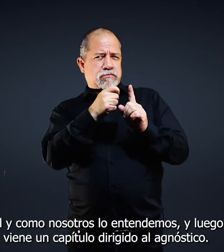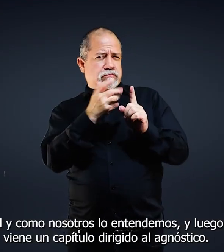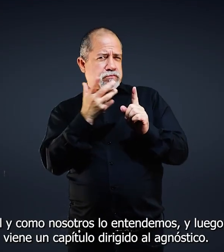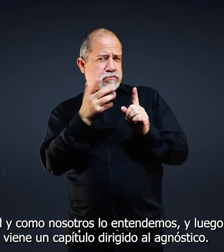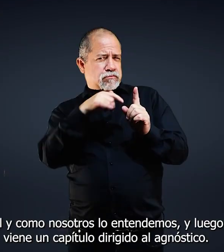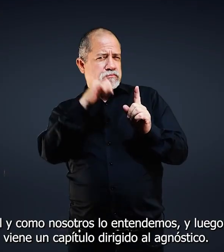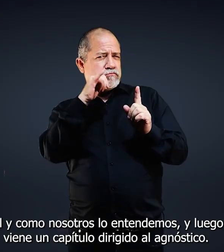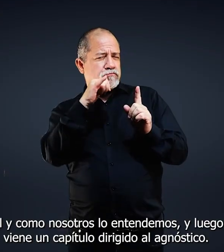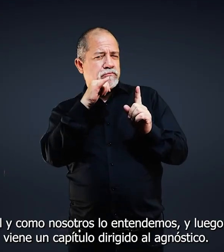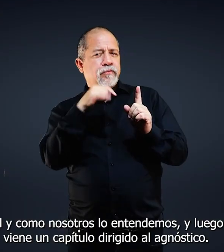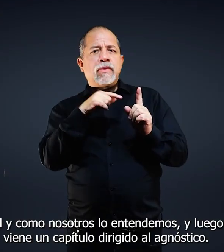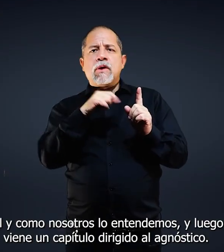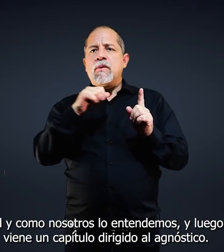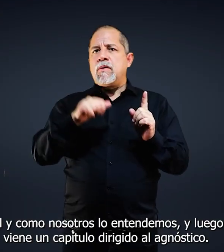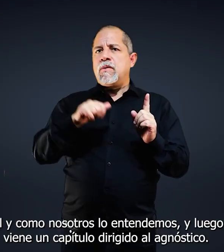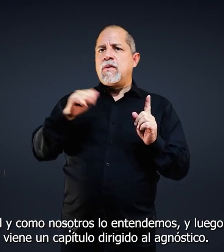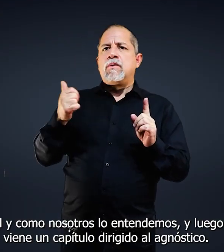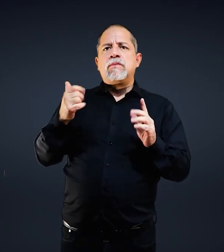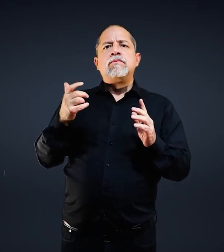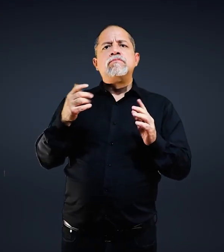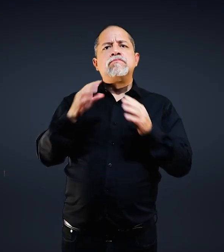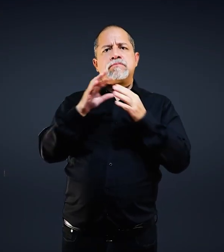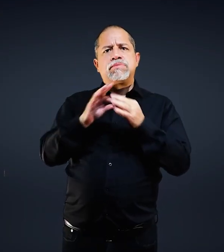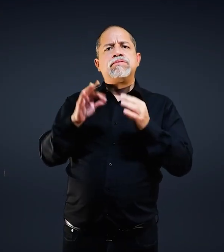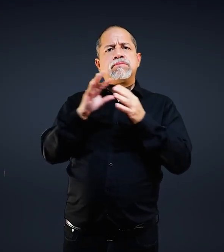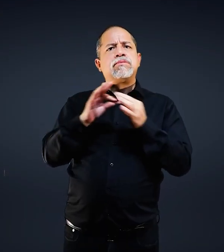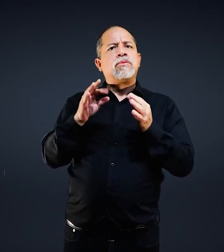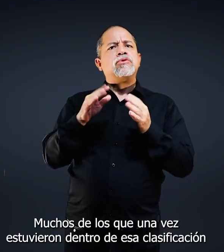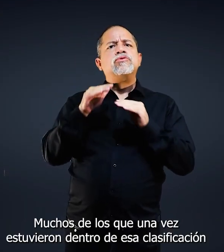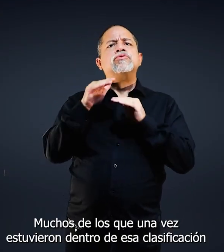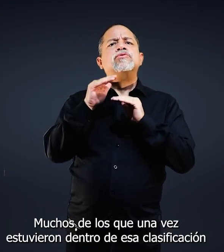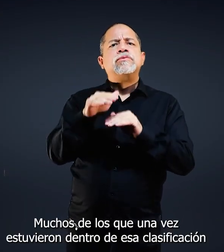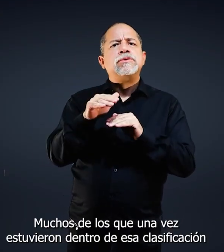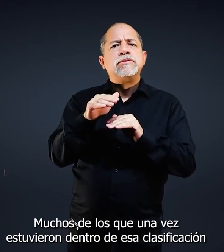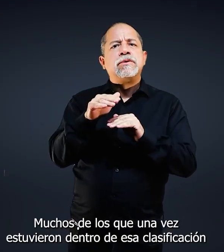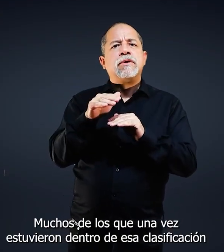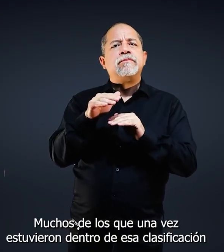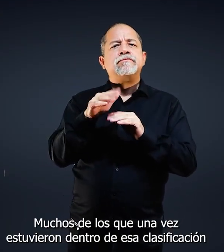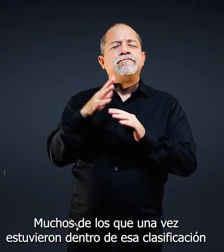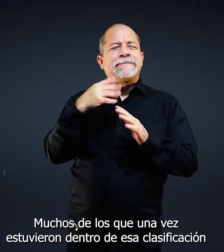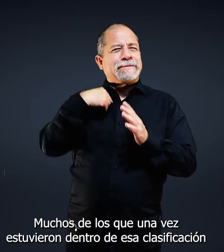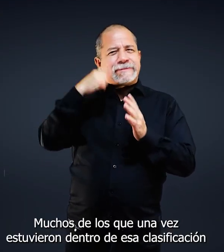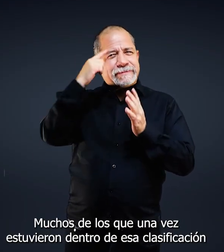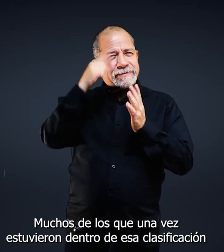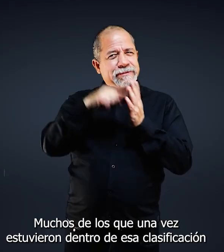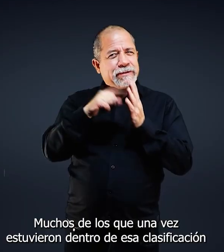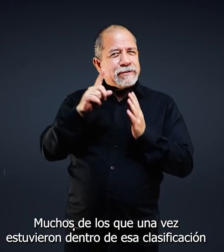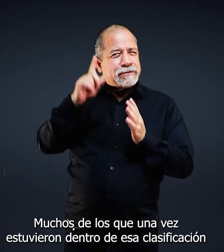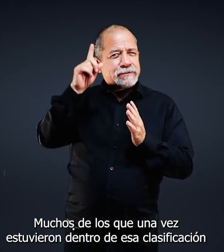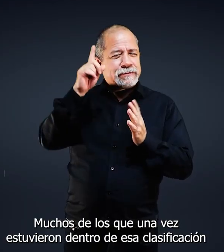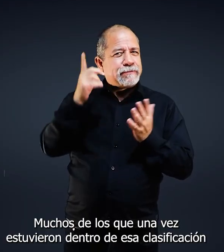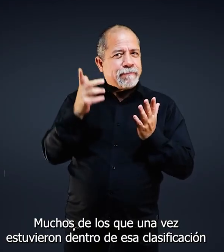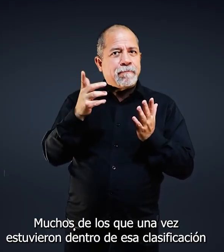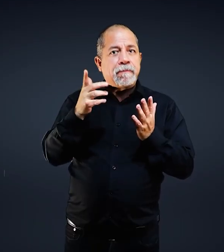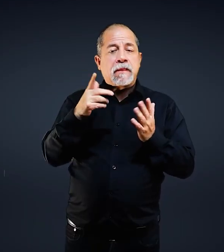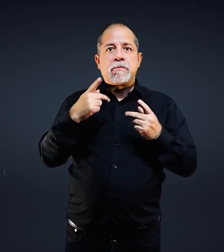un capítulo dirigido al agnóstico. Muchos de los que una vez estuvieron dentro de esa clasificación